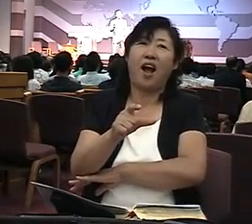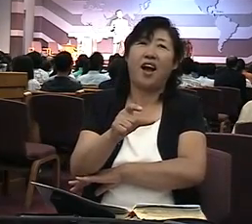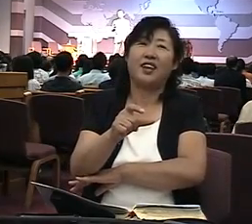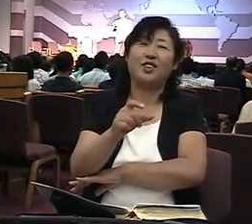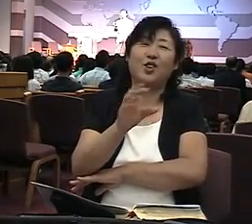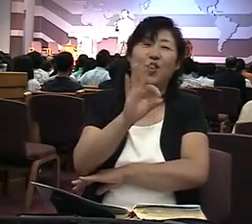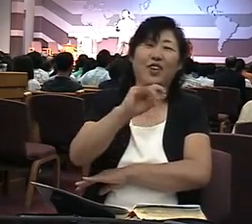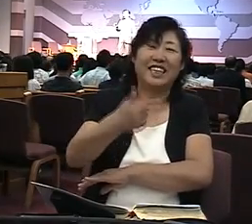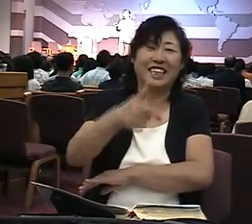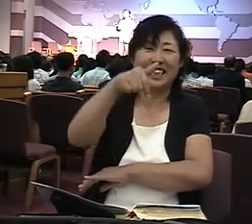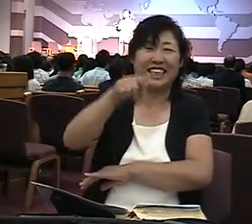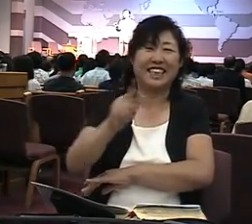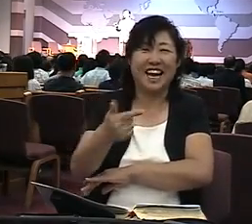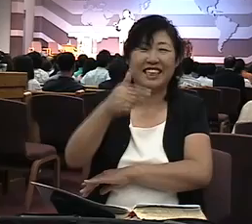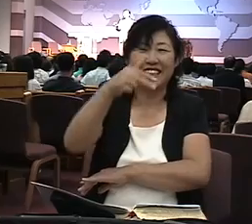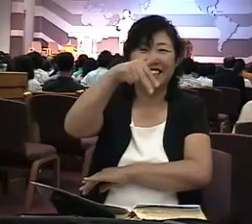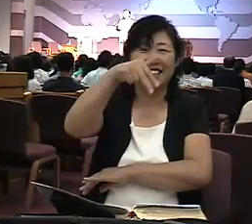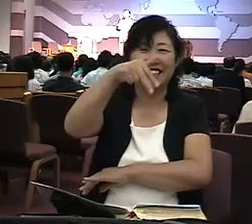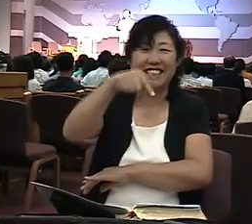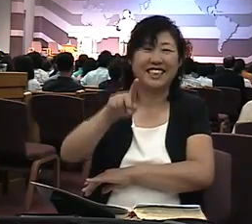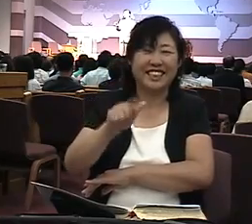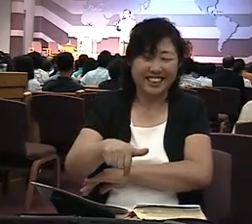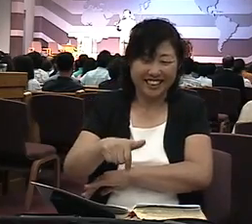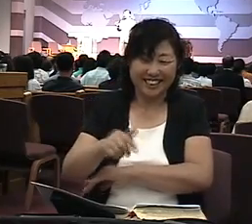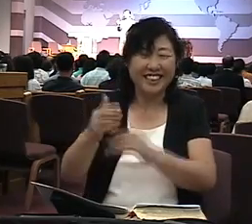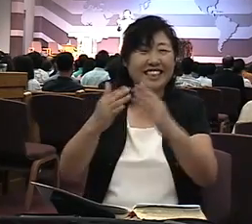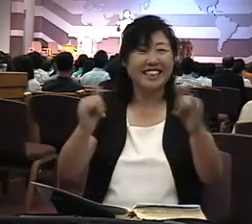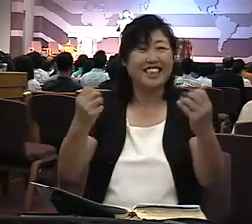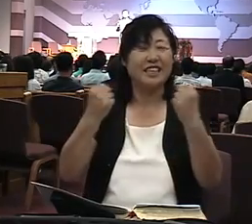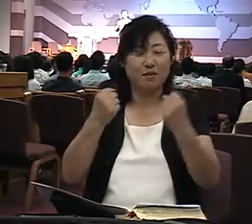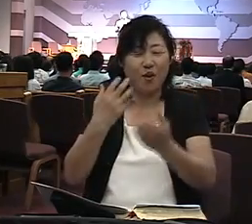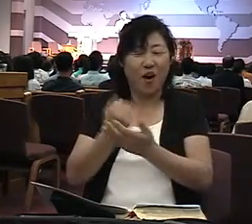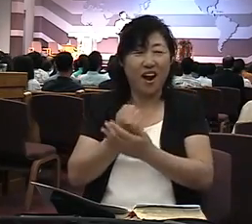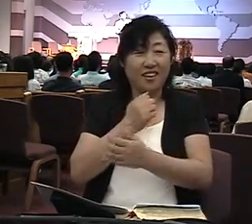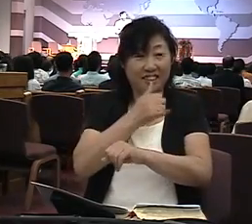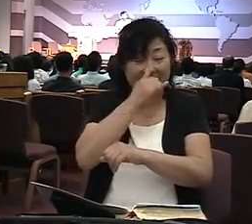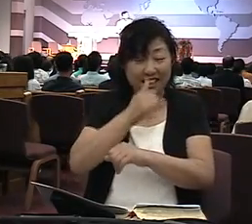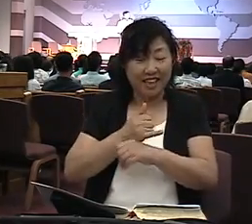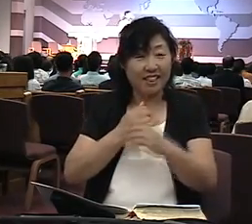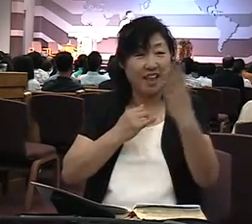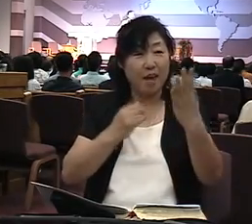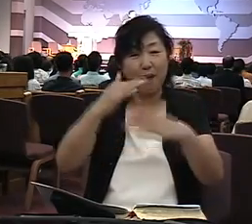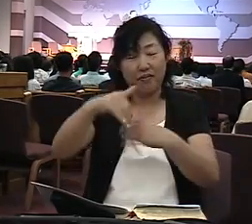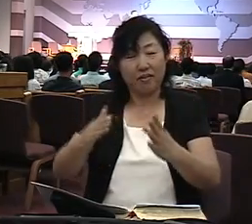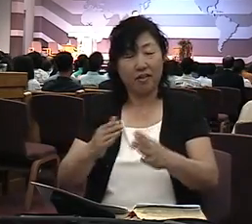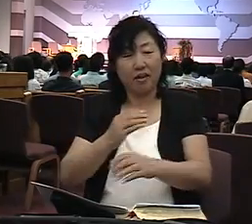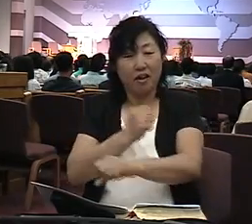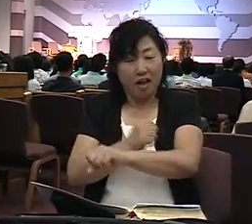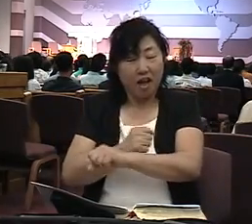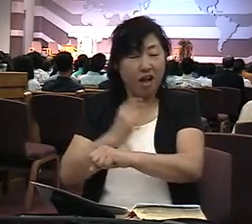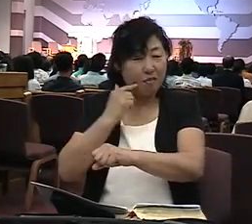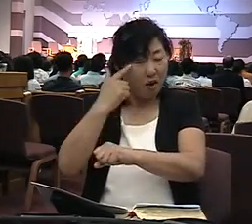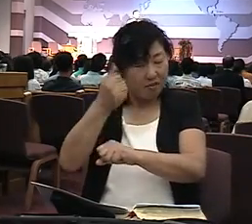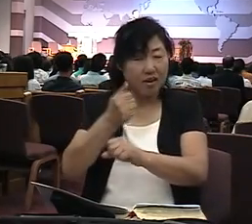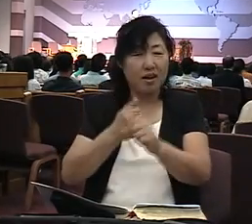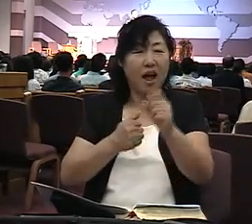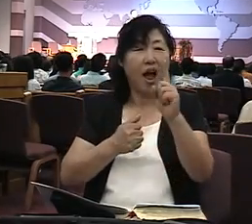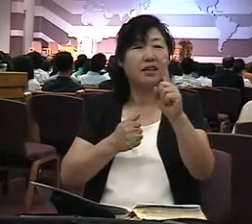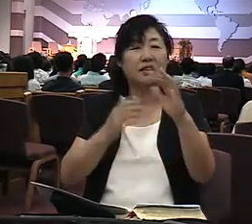초인간적인 힘으로만 할 수밖에 없습니다. 근데 그 4반 중에 한 반이 여러분 카나다에 보면은 그